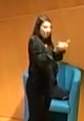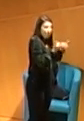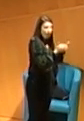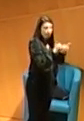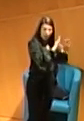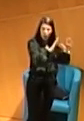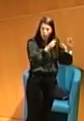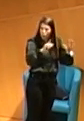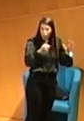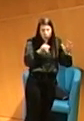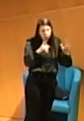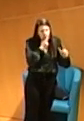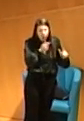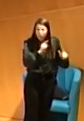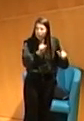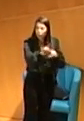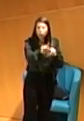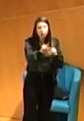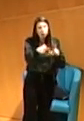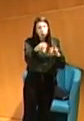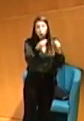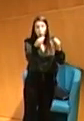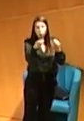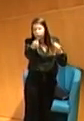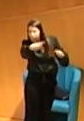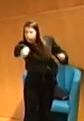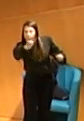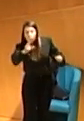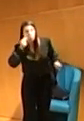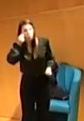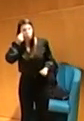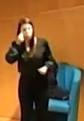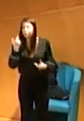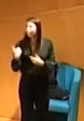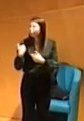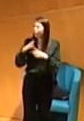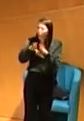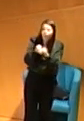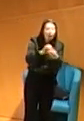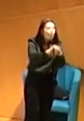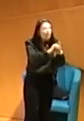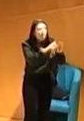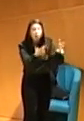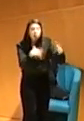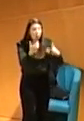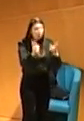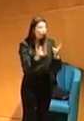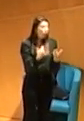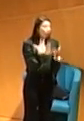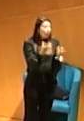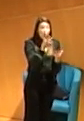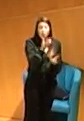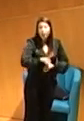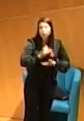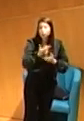mais c'est pas toujours évident, effectivement, de faire comprendre. Tout à l'heure, vous parliez de la famille ou des amis où il y a des choses qu'on peut pas, ou